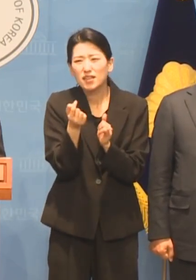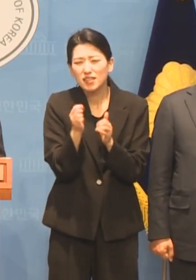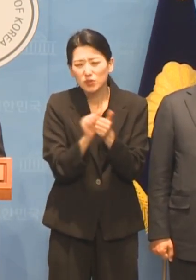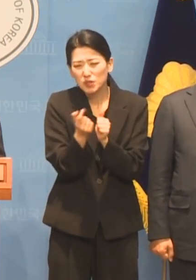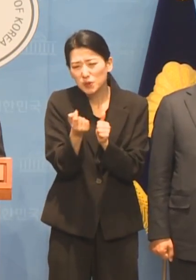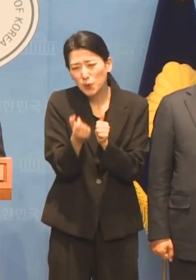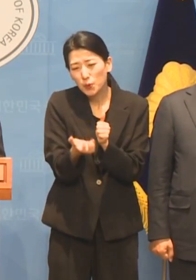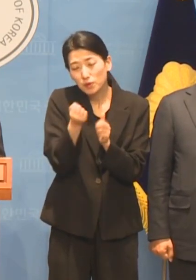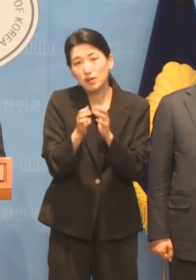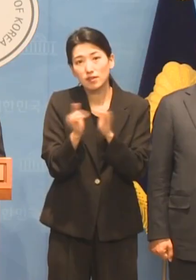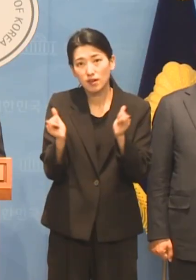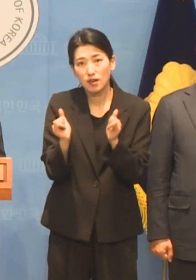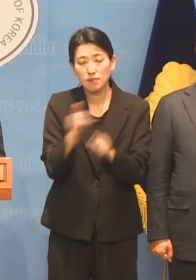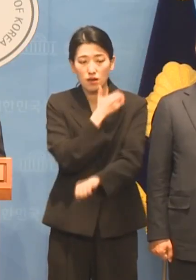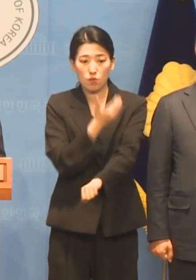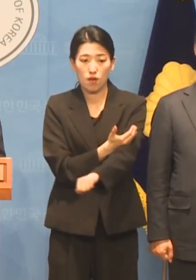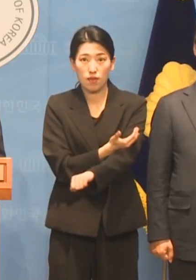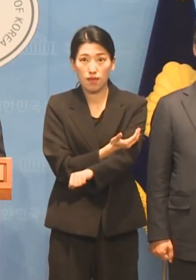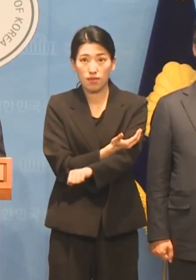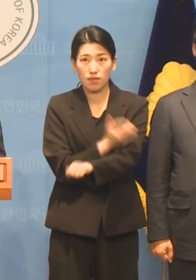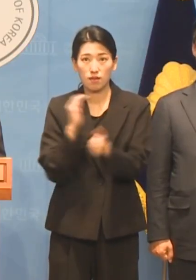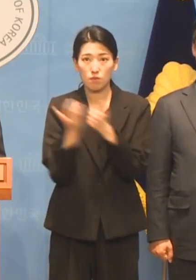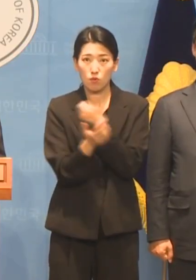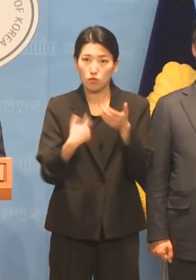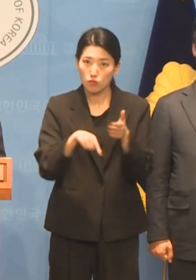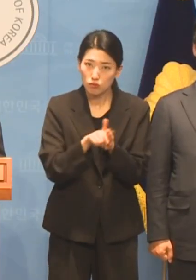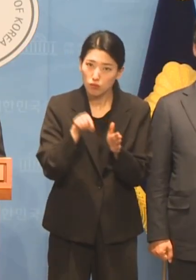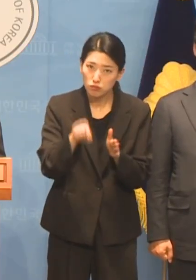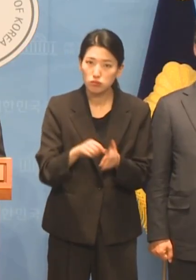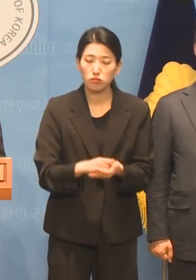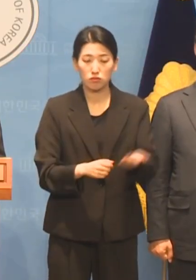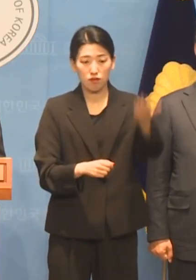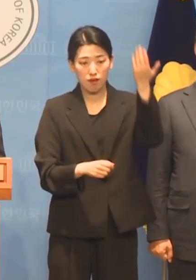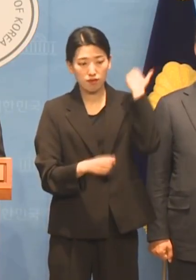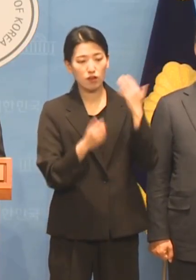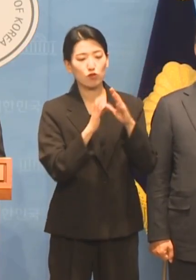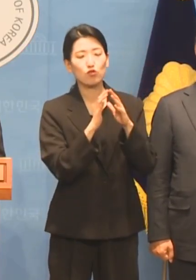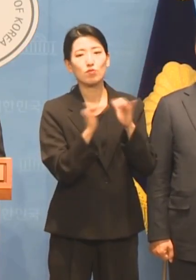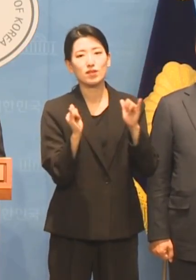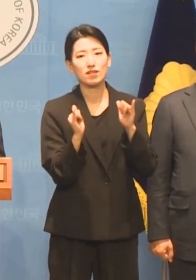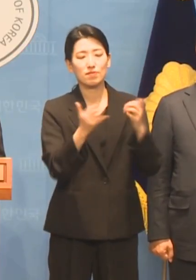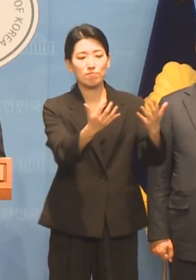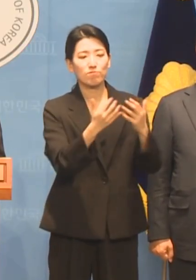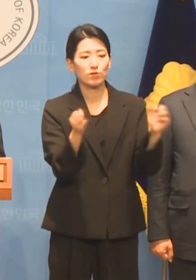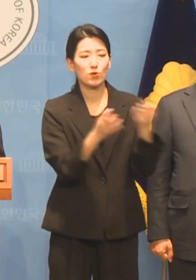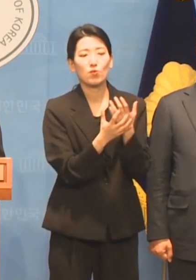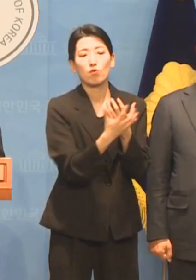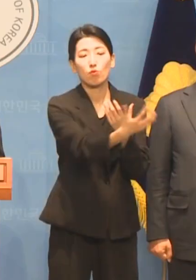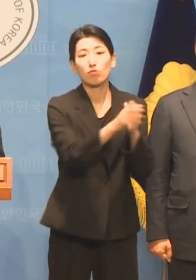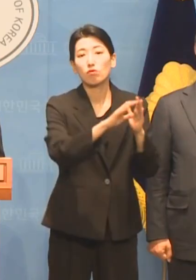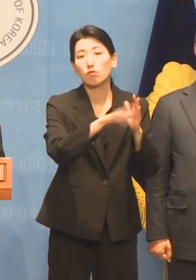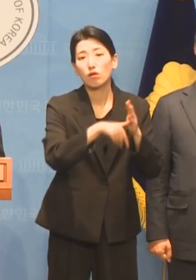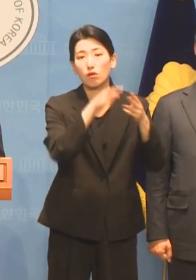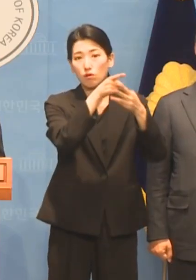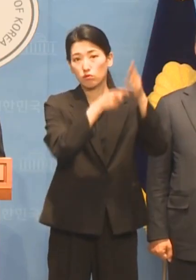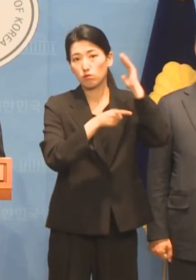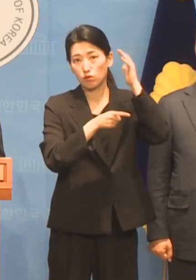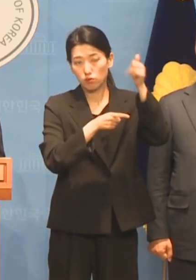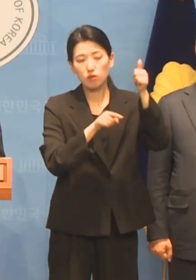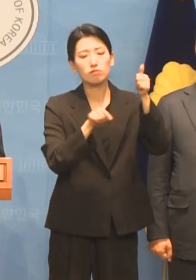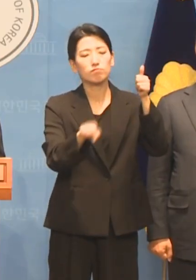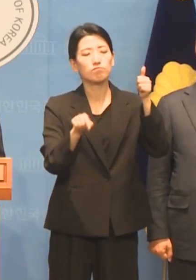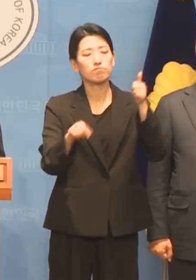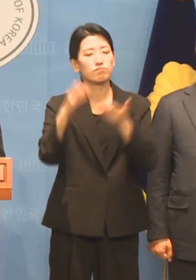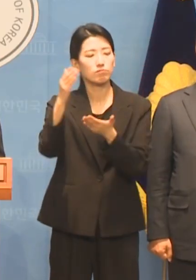개정은 2024년 1월 17일 민생토론회에서 윤석열 정부의 과제로도